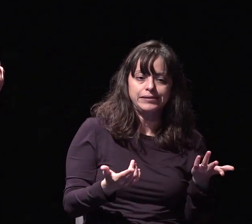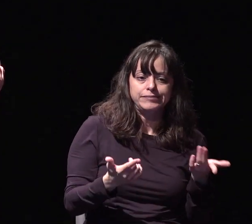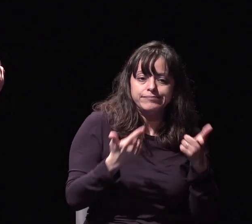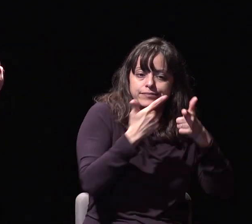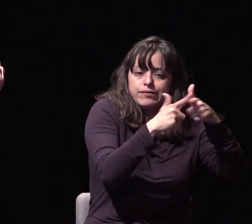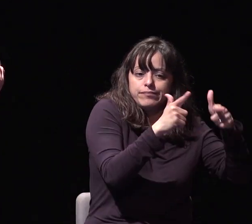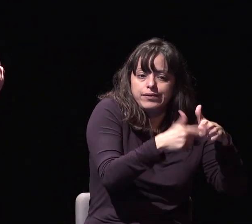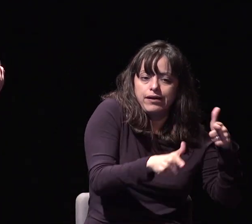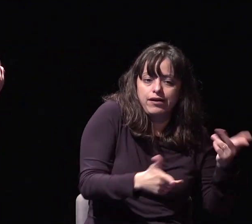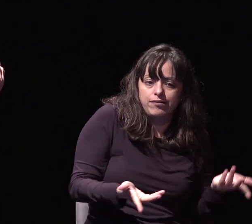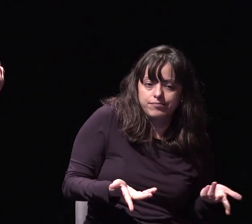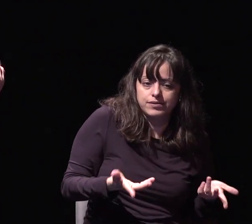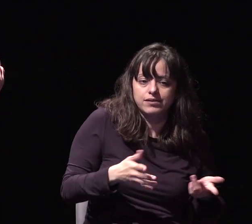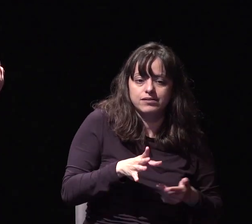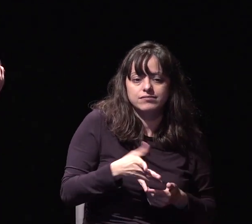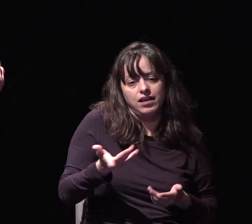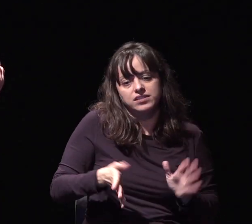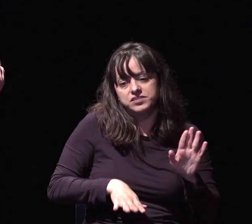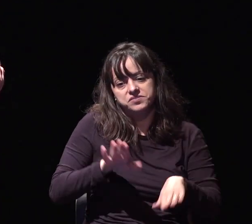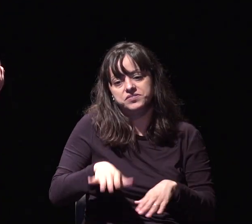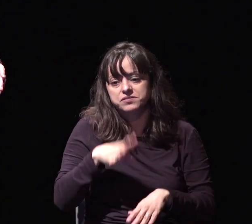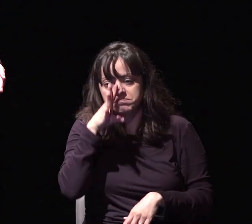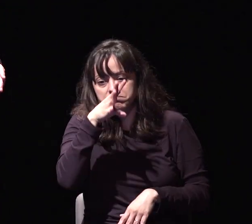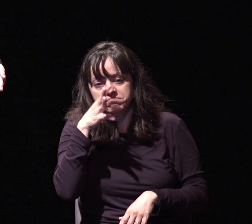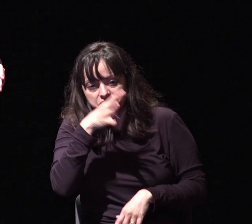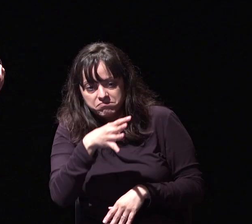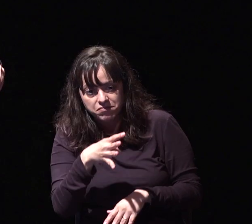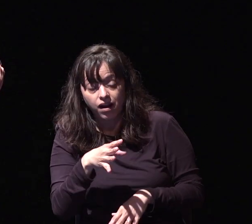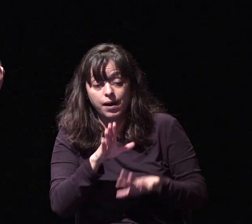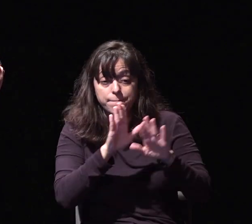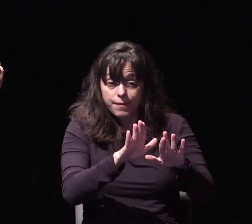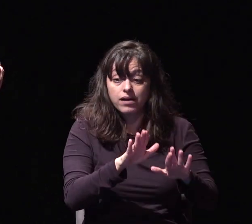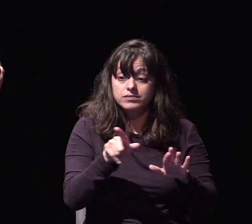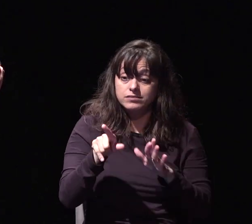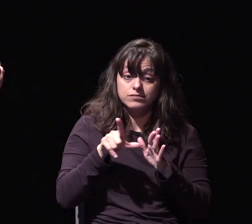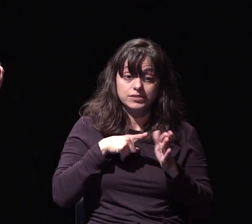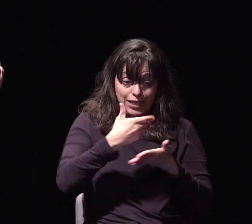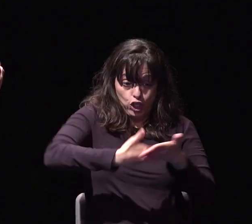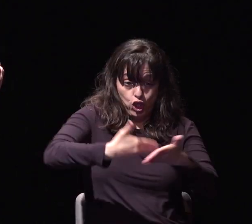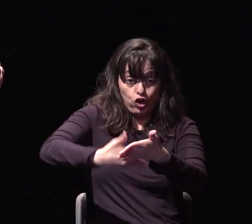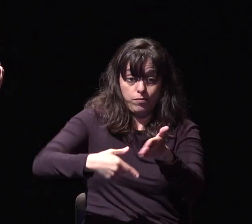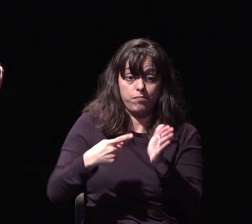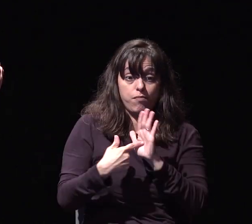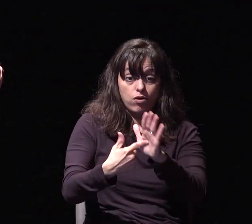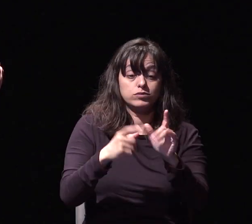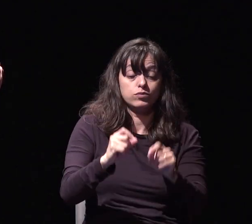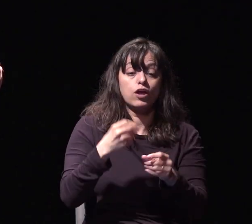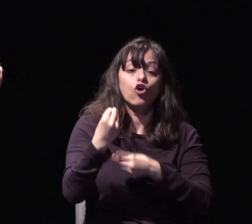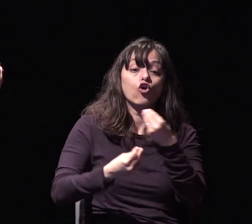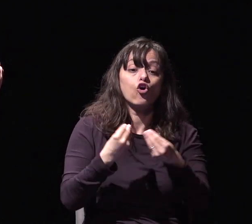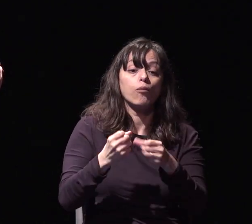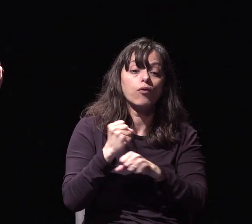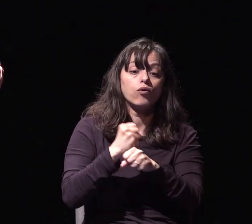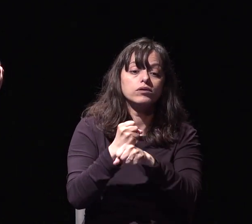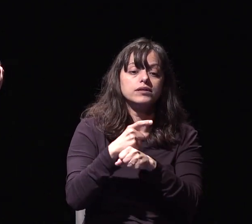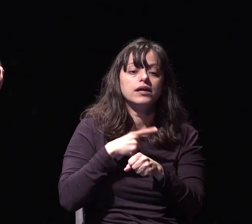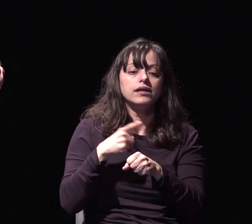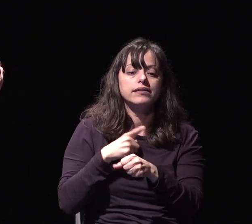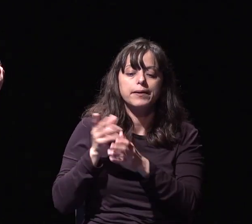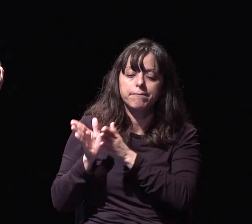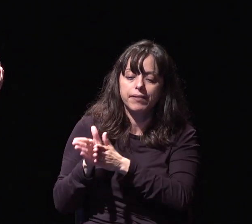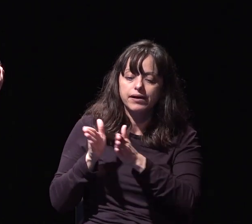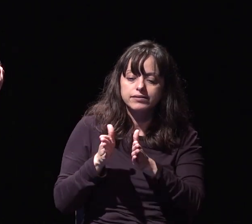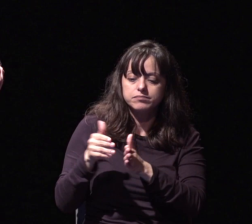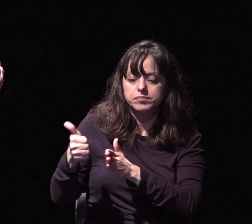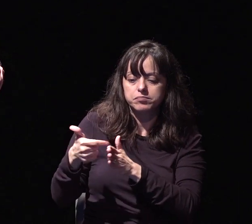superficial. Né? A gente conseguiu, a partir desse projeto, inclusive, entender como foi construído, quais eram os passos